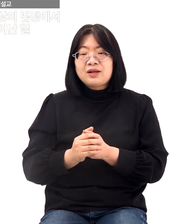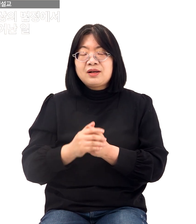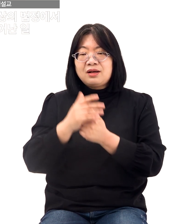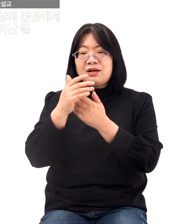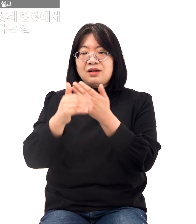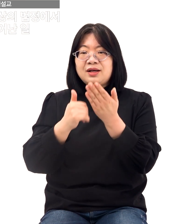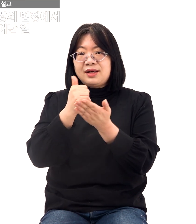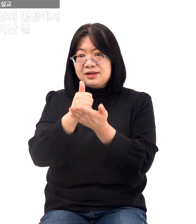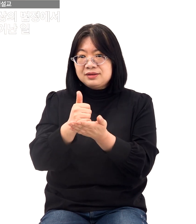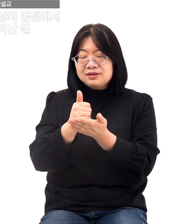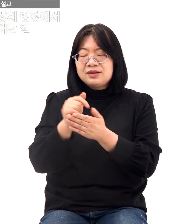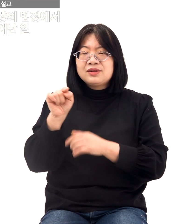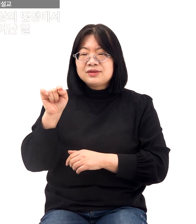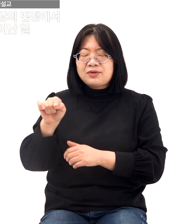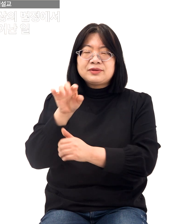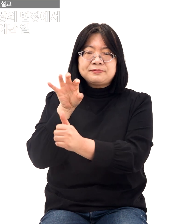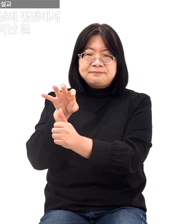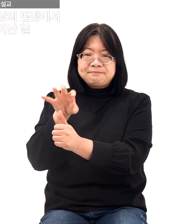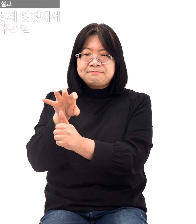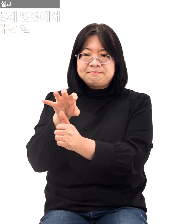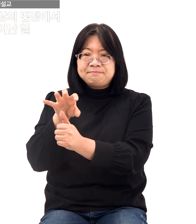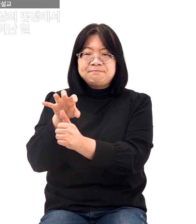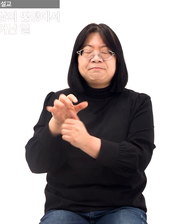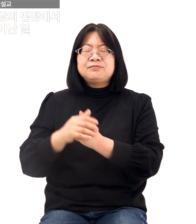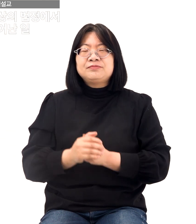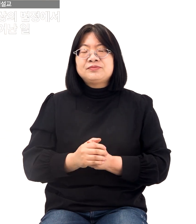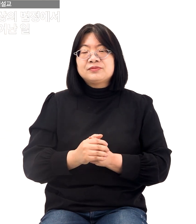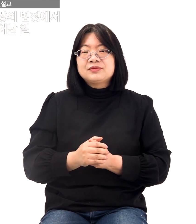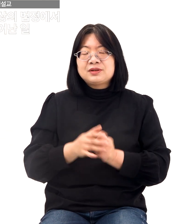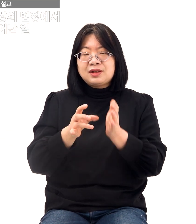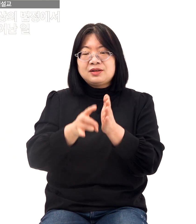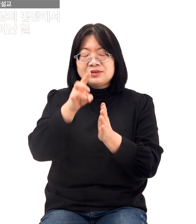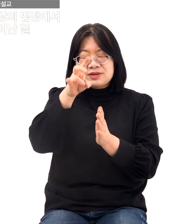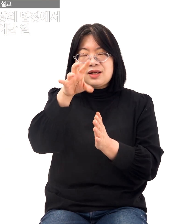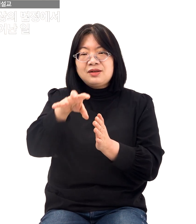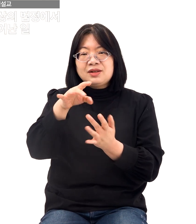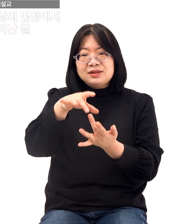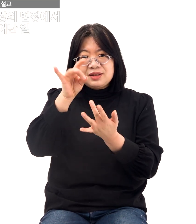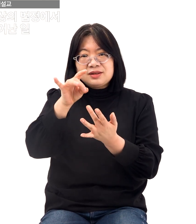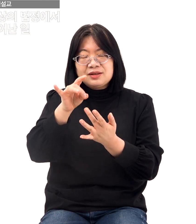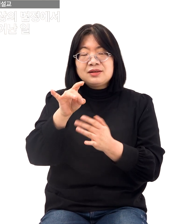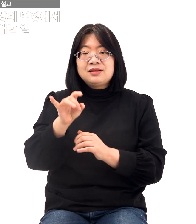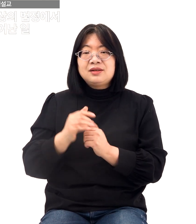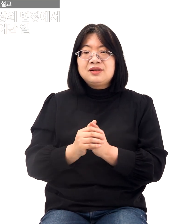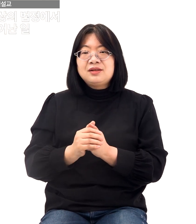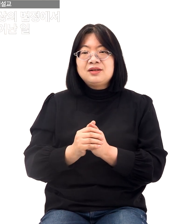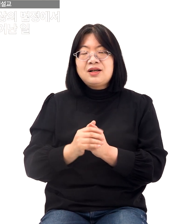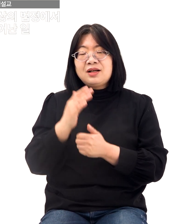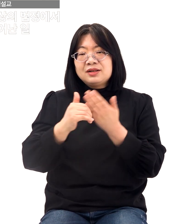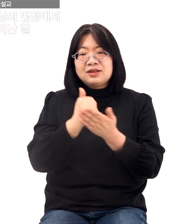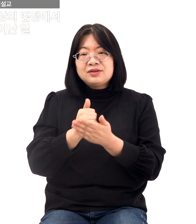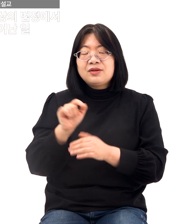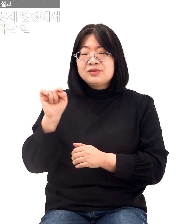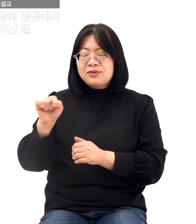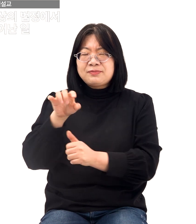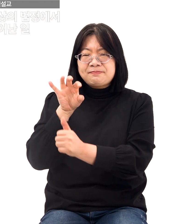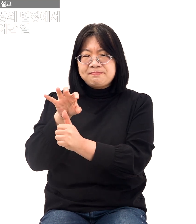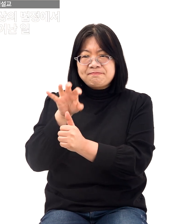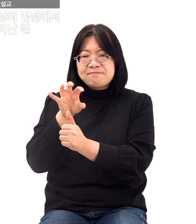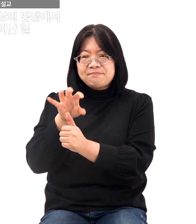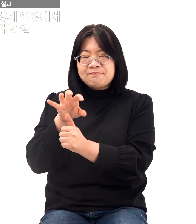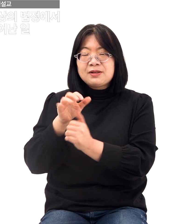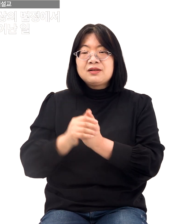여호와께서 너를 책망하노라. 예루살렘을 택한 여호와께서 너를 책망하노라.